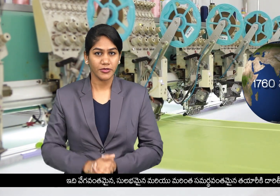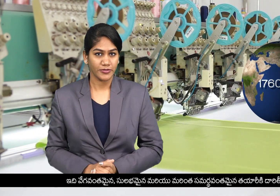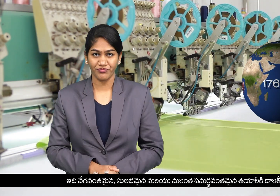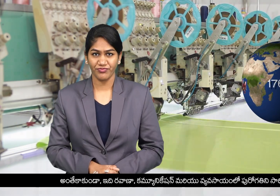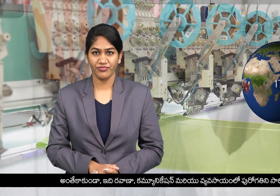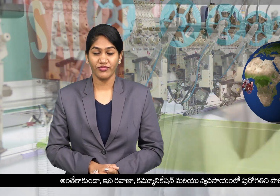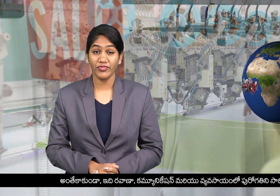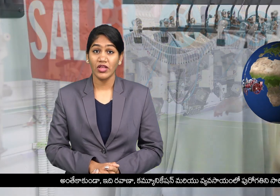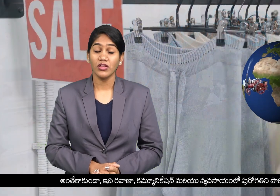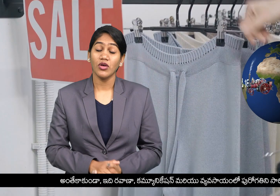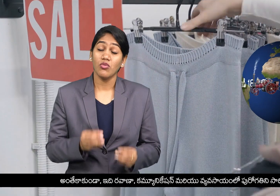దారితీసింది. అంతేకాకుండా